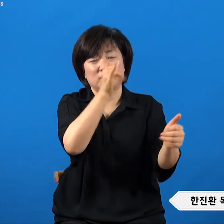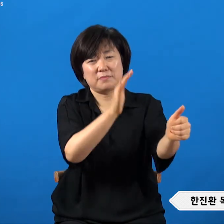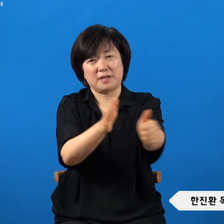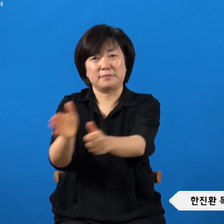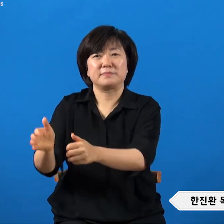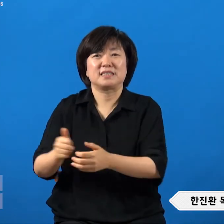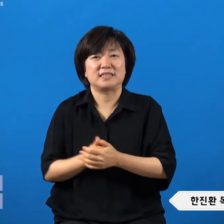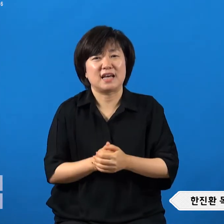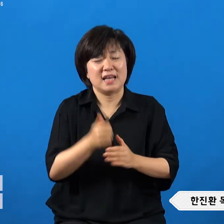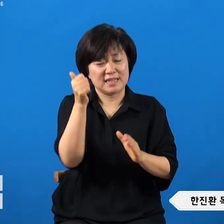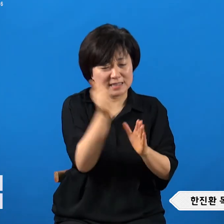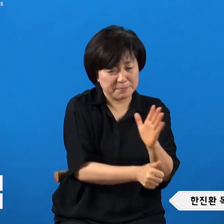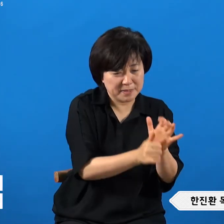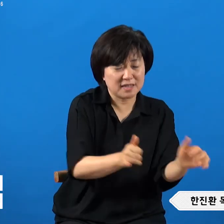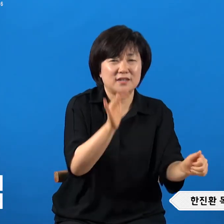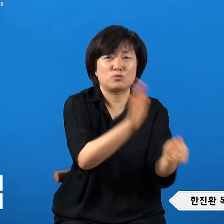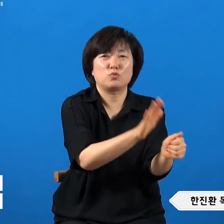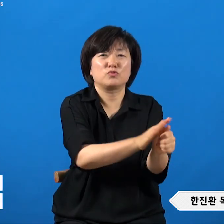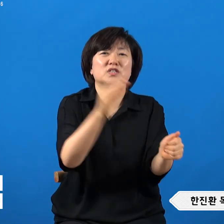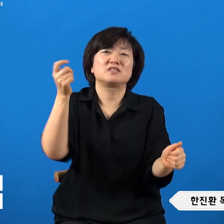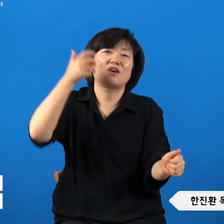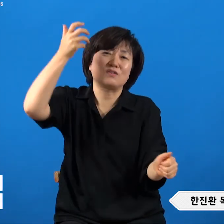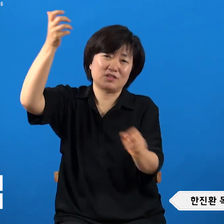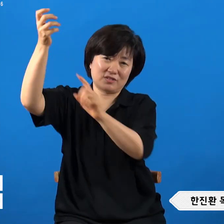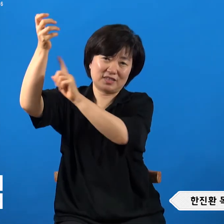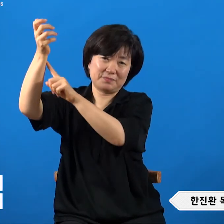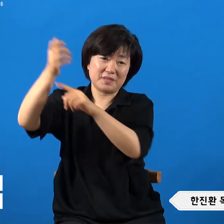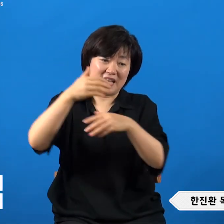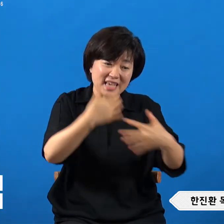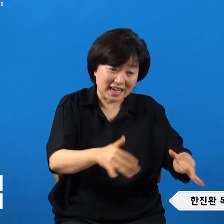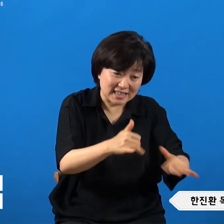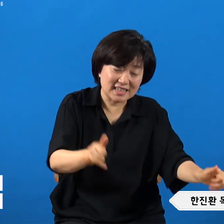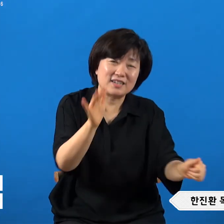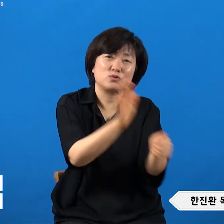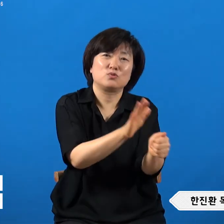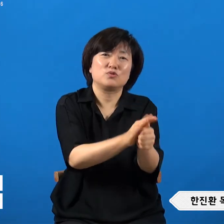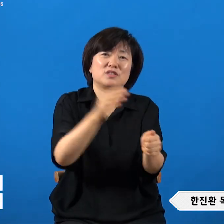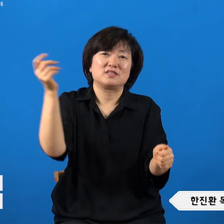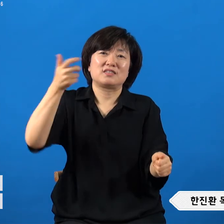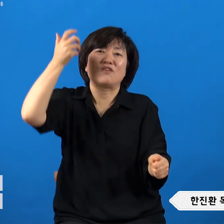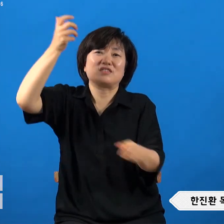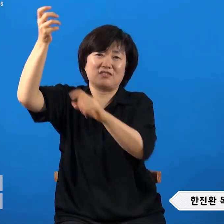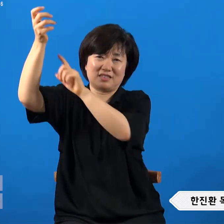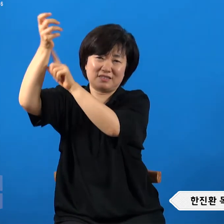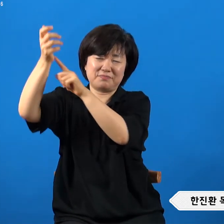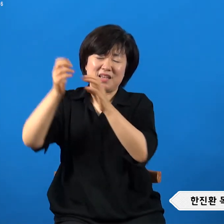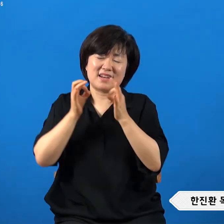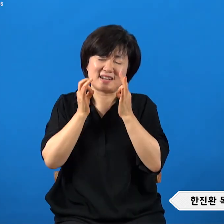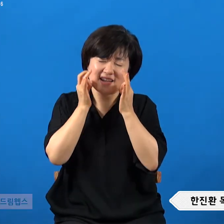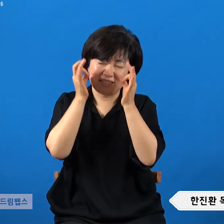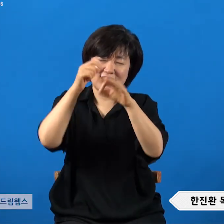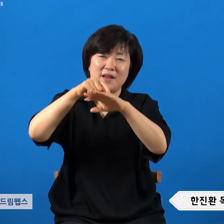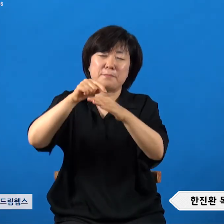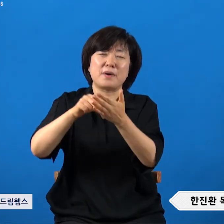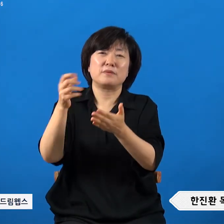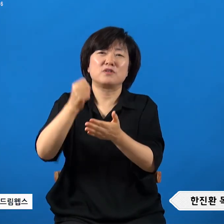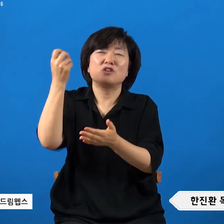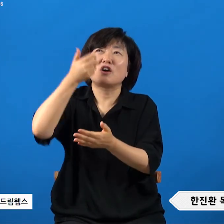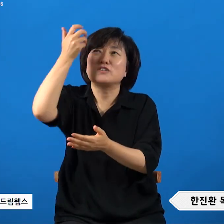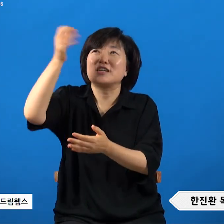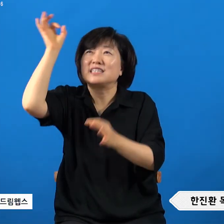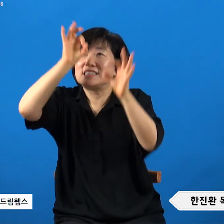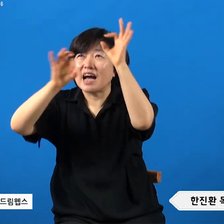되겠습니다. 실패자를 도우시는 성령님, 약한 자를 도우시는 성령님, 간절한 마음으로